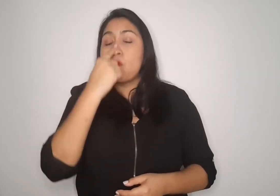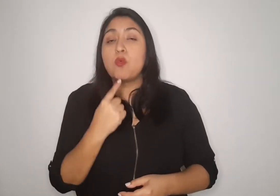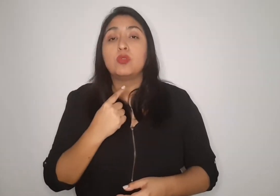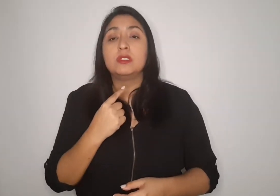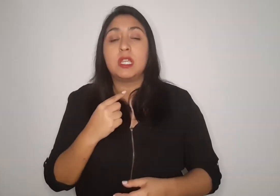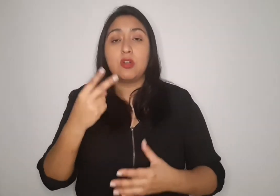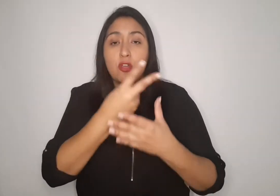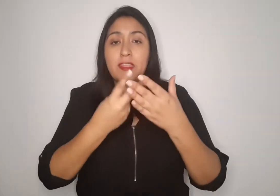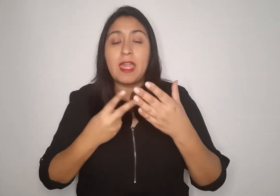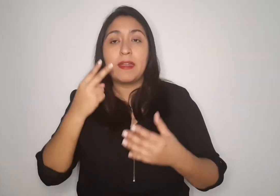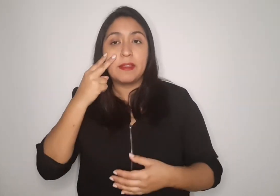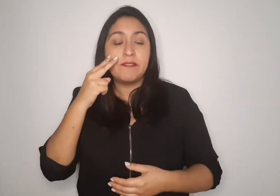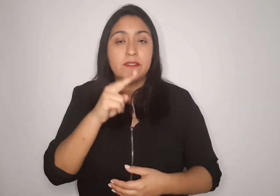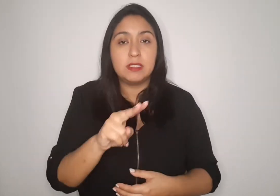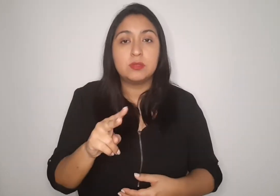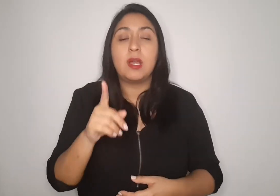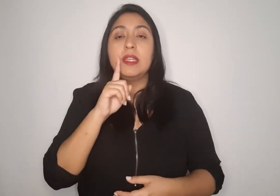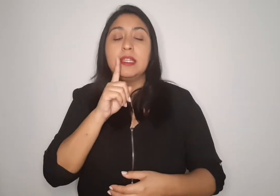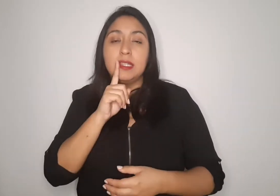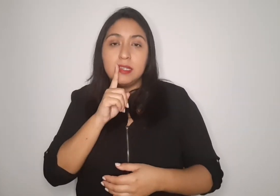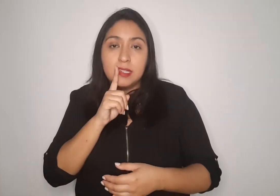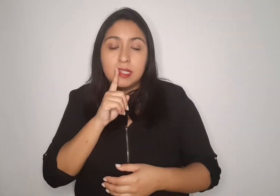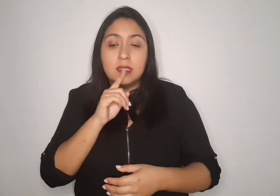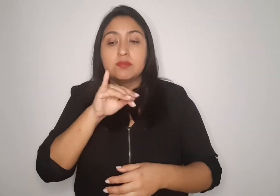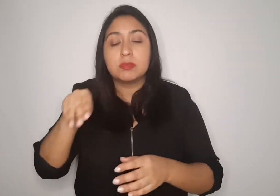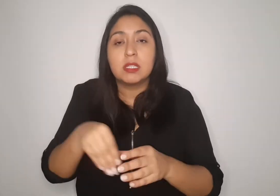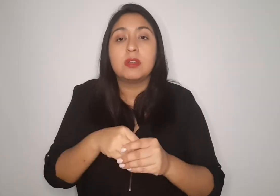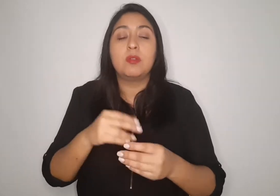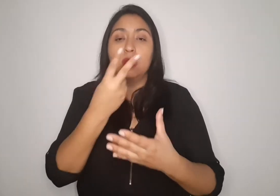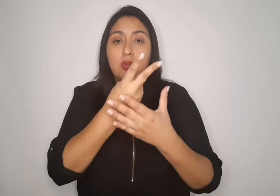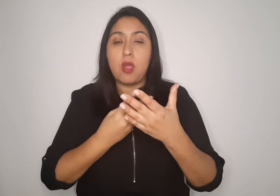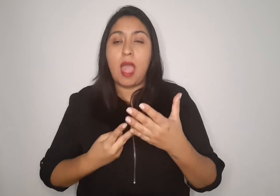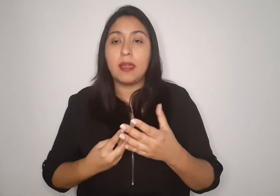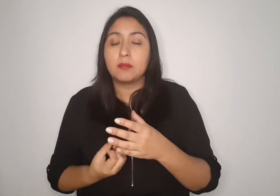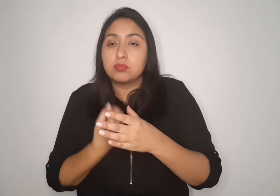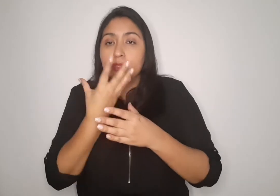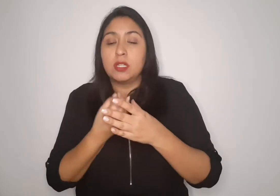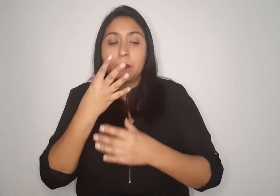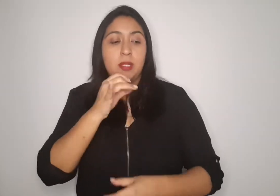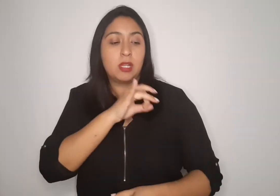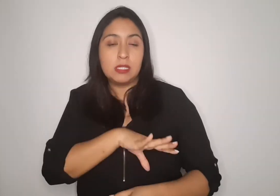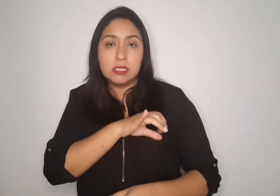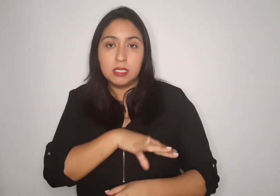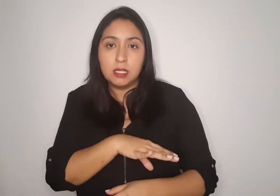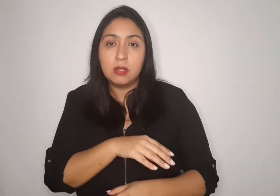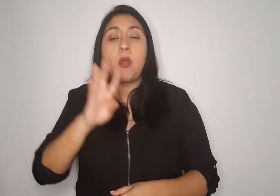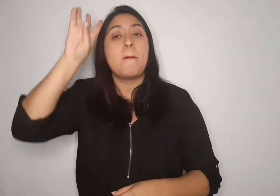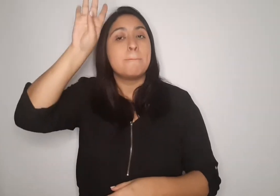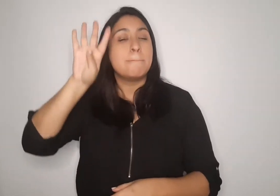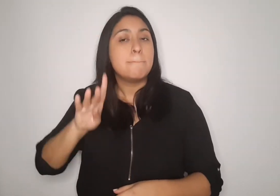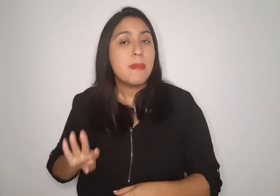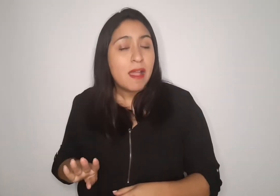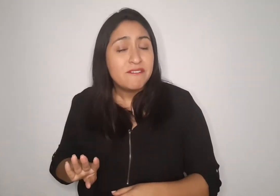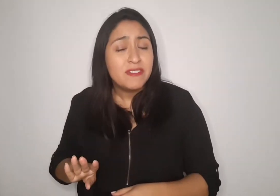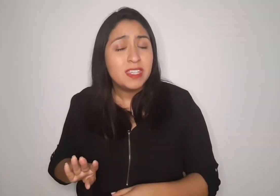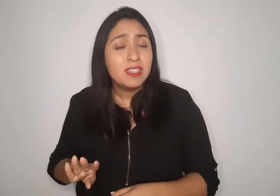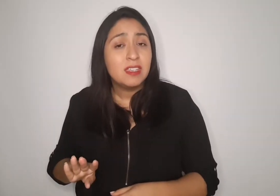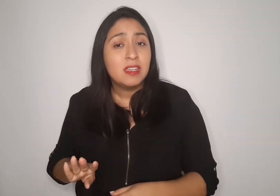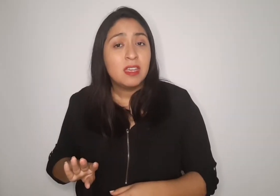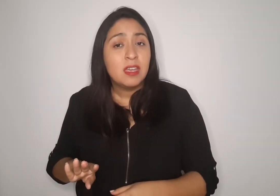de artes visuales, pero que tiene arte contemporáneo chileno. El MAVI es mucho